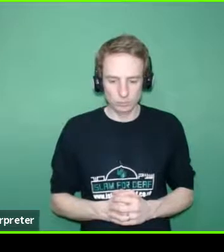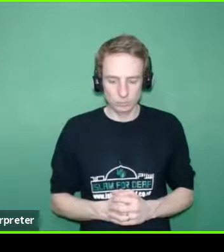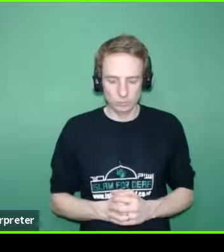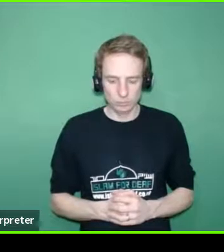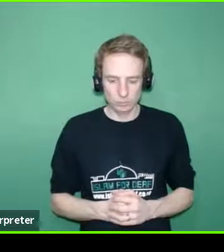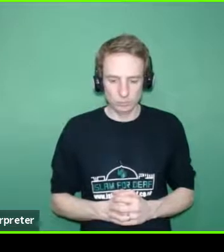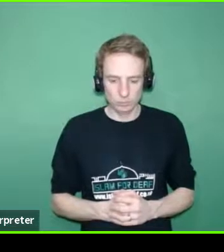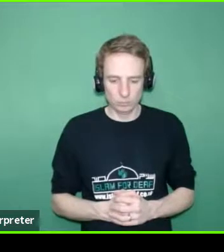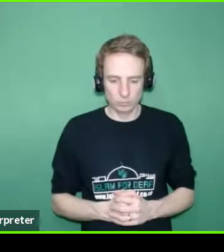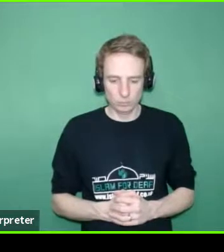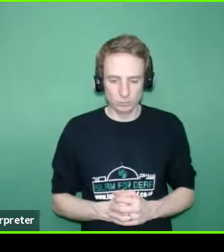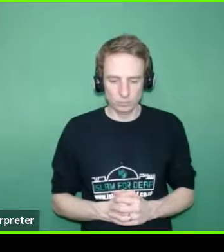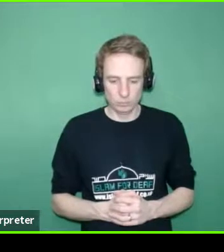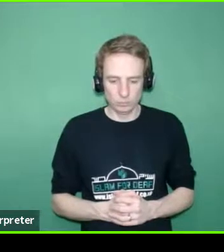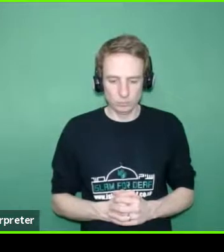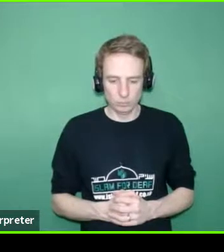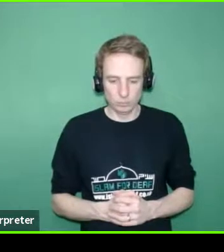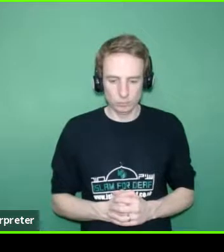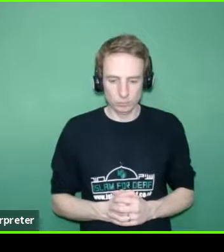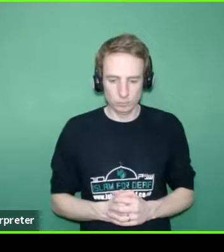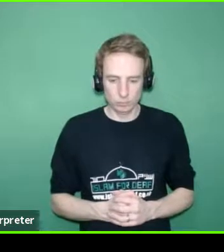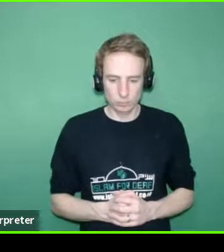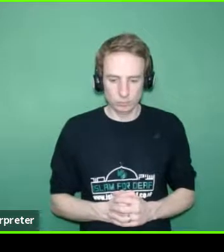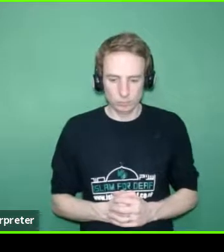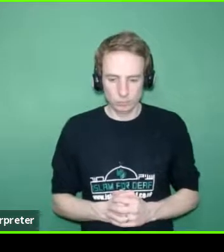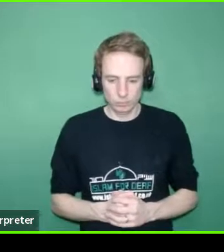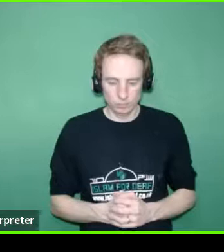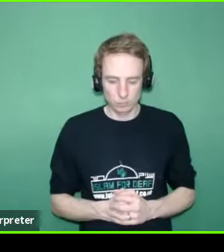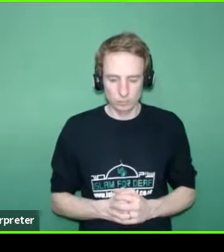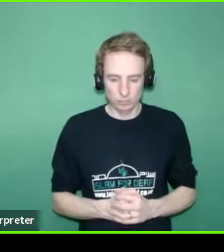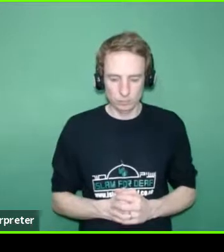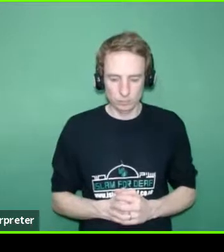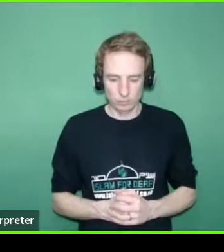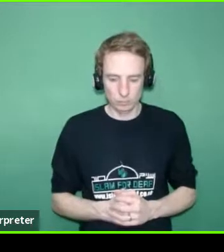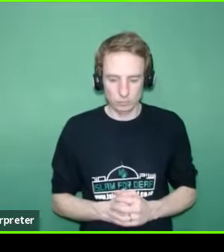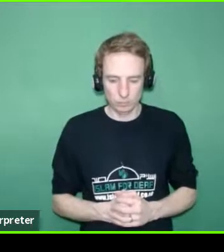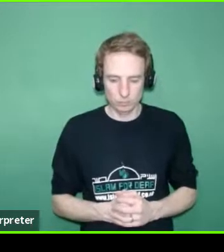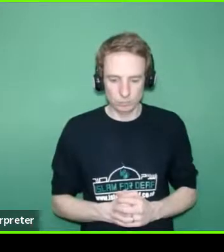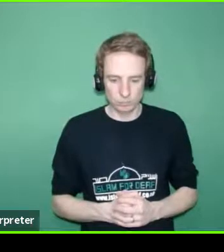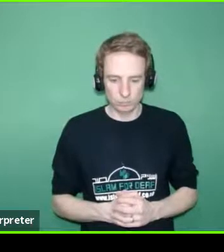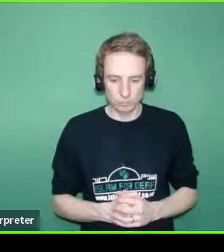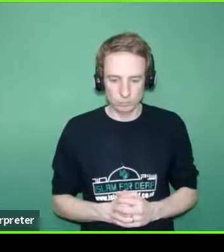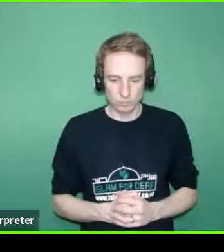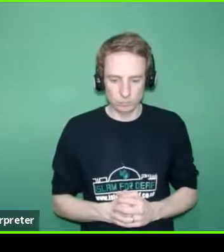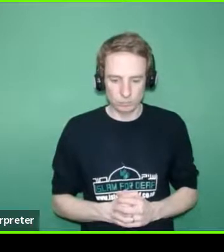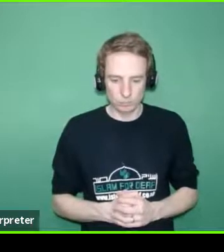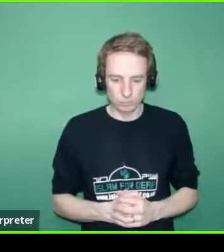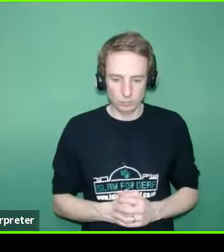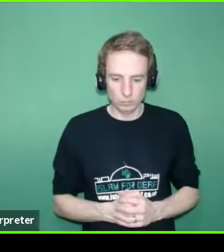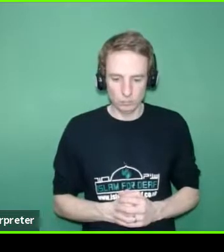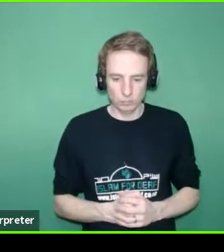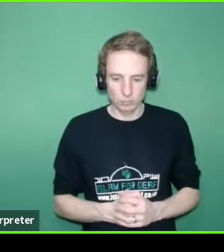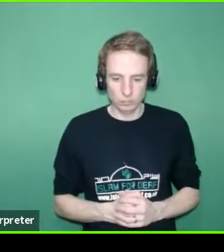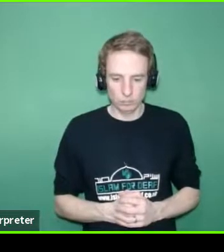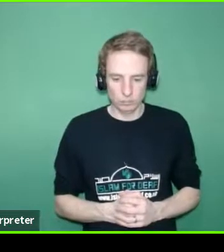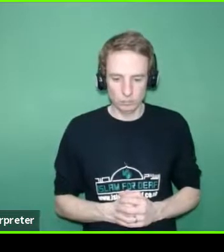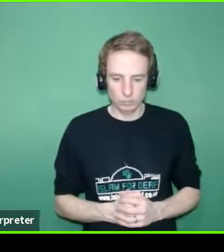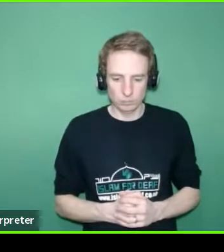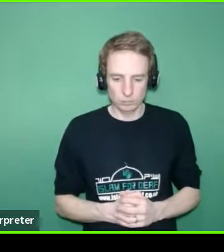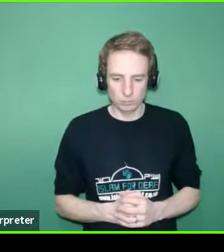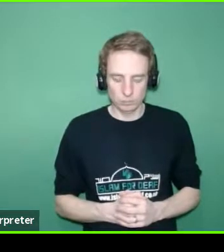عند الله أحب يعني أحب إلى الله وأطيب عند الله من ريح المسك،